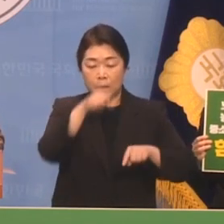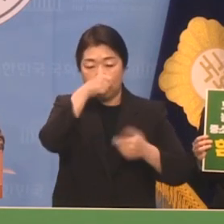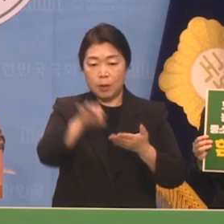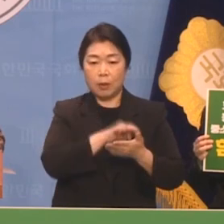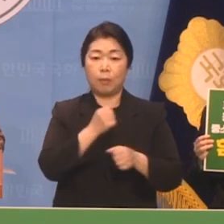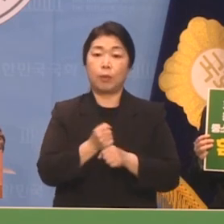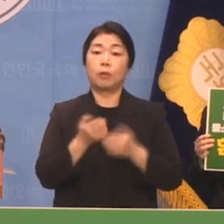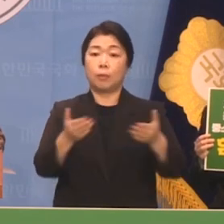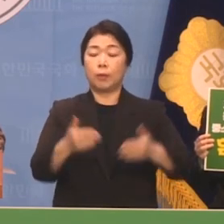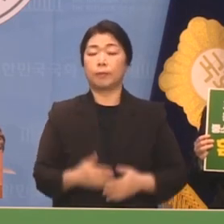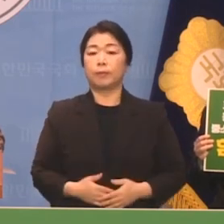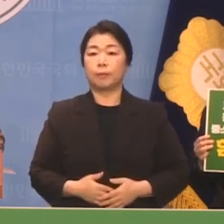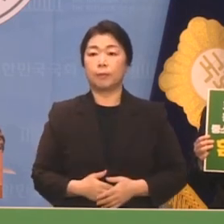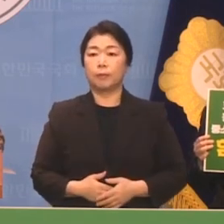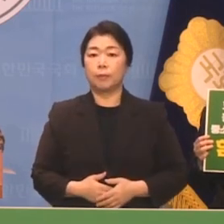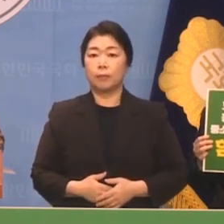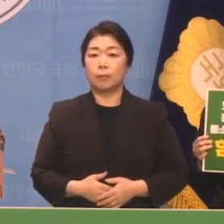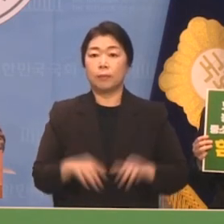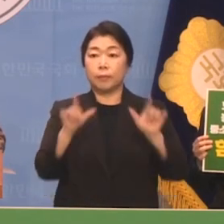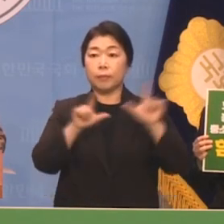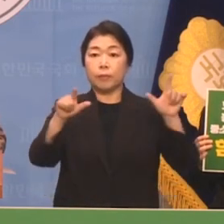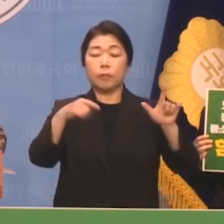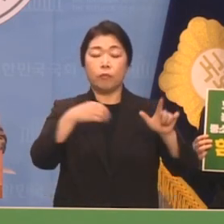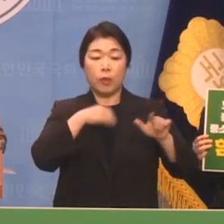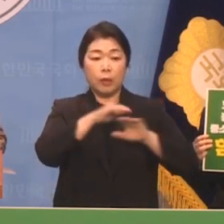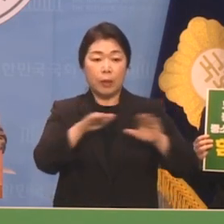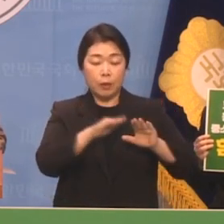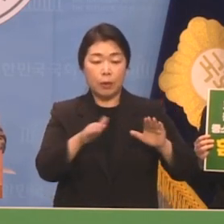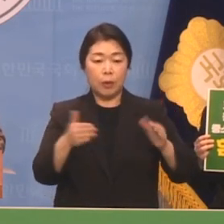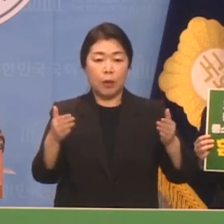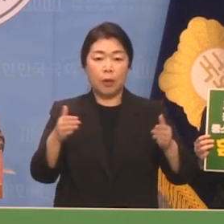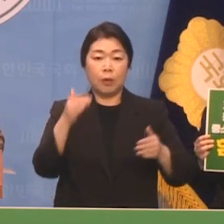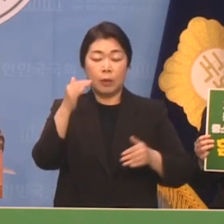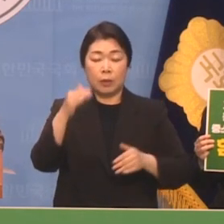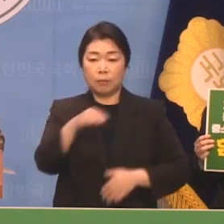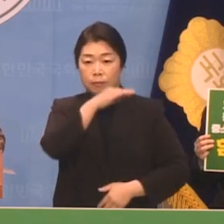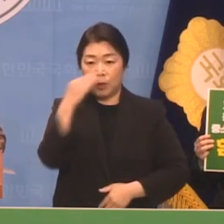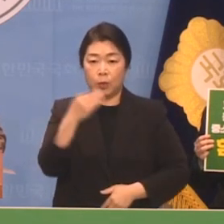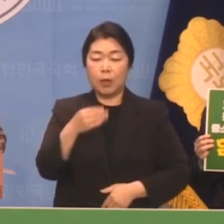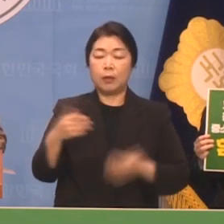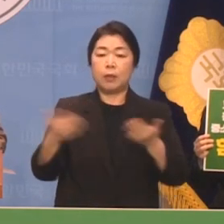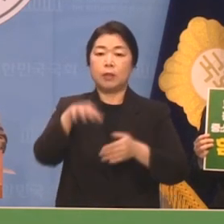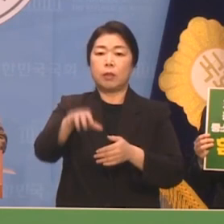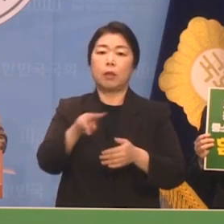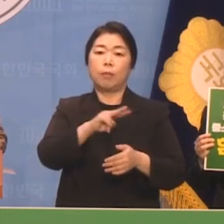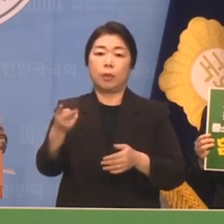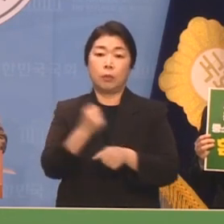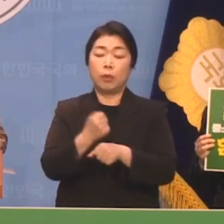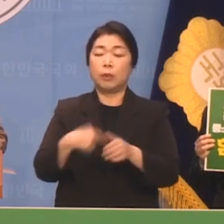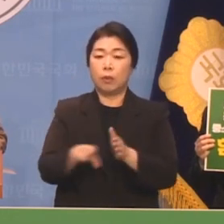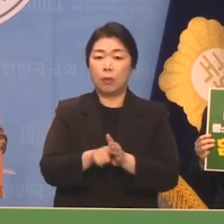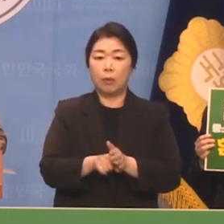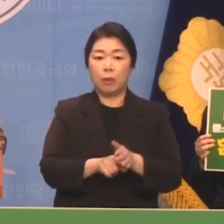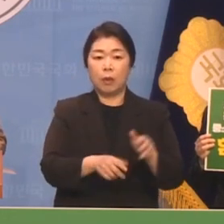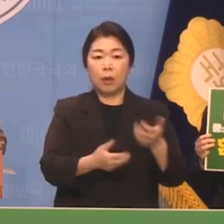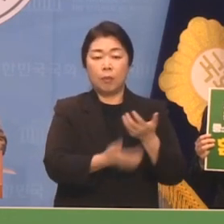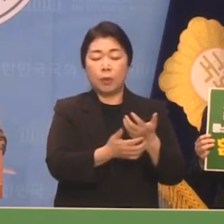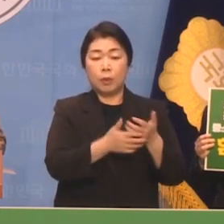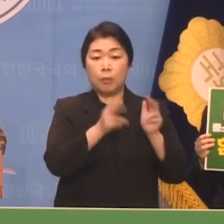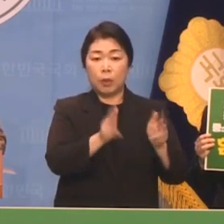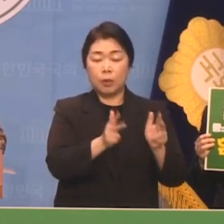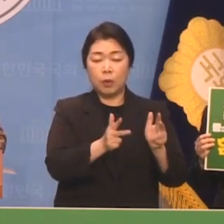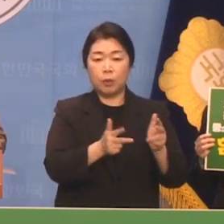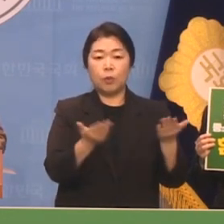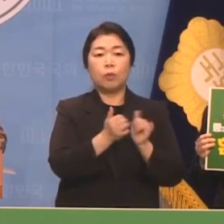것입니다. 녹색정의당은 기후위기 대응 녹색 일자리 전환을 위해 발전 비정규 노동자 당사자들과